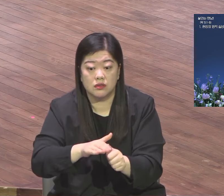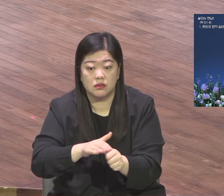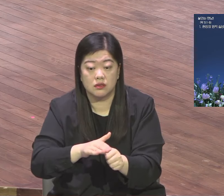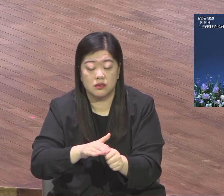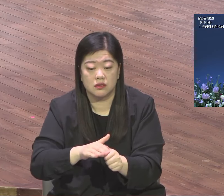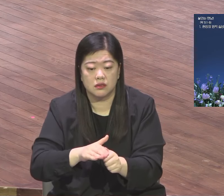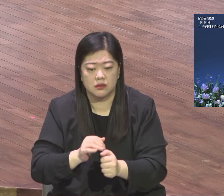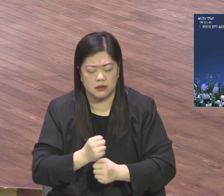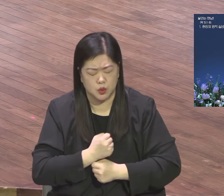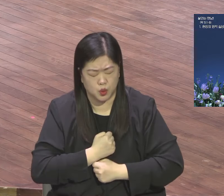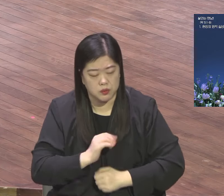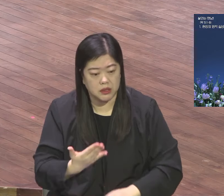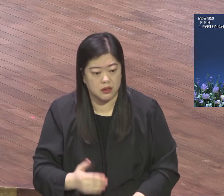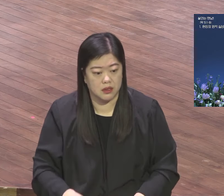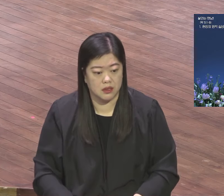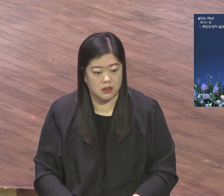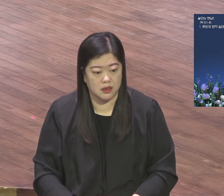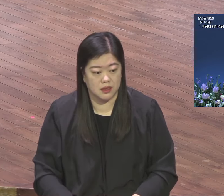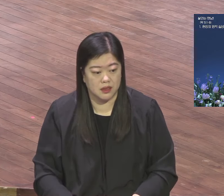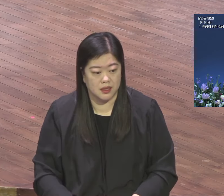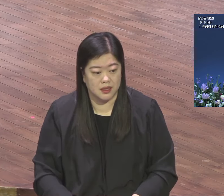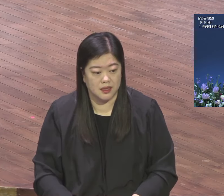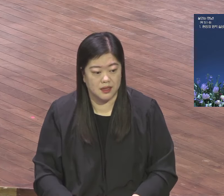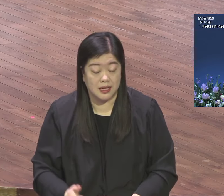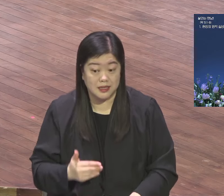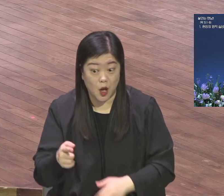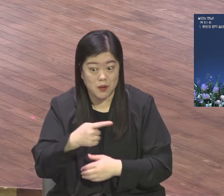귀신이 여러분 상태를 기가 막히게 다 알아내요.